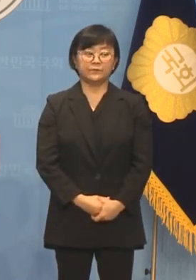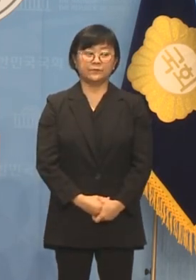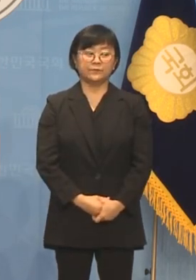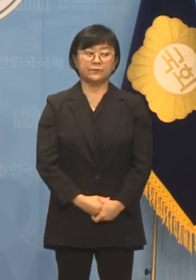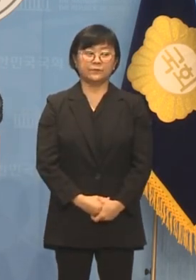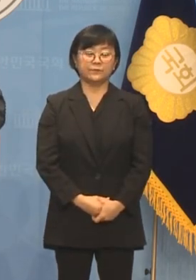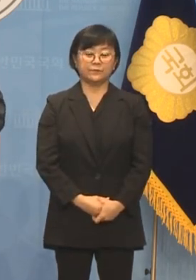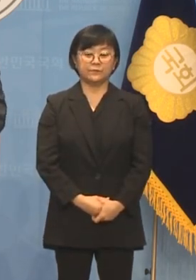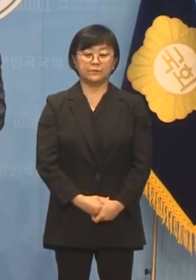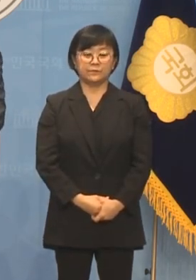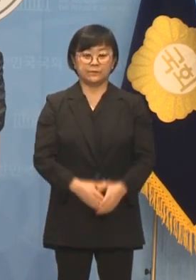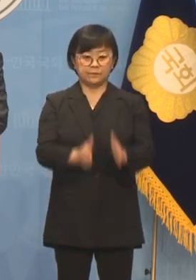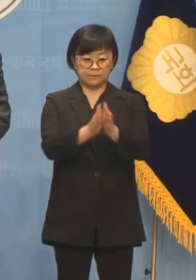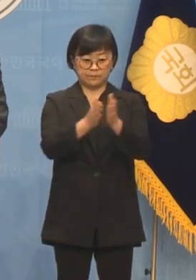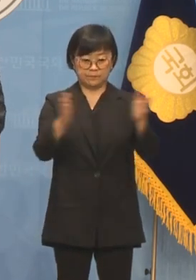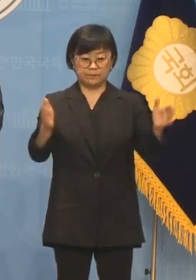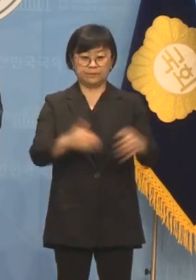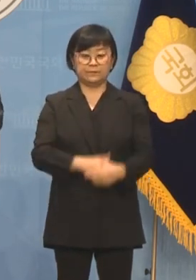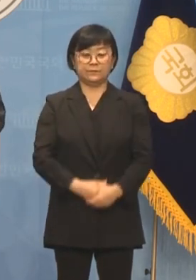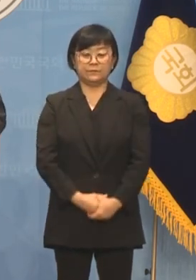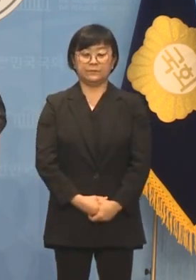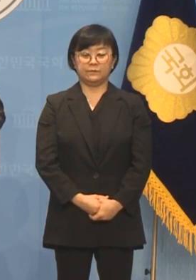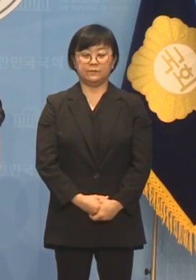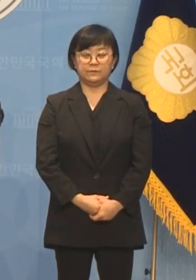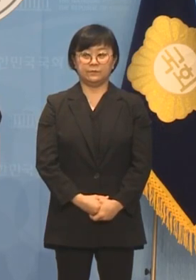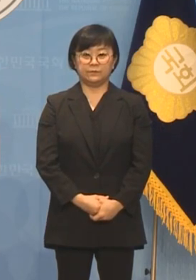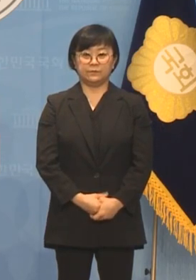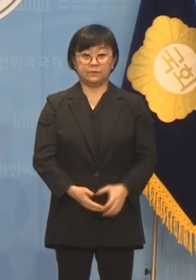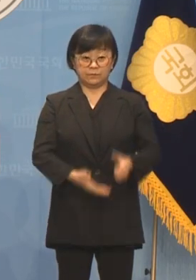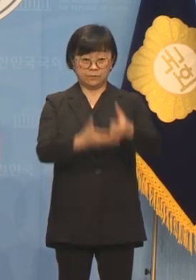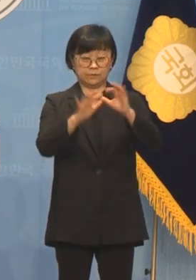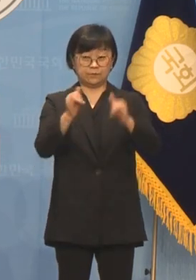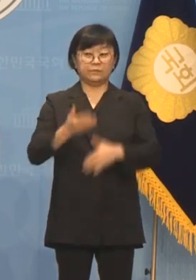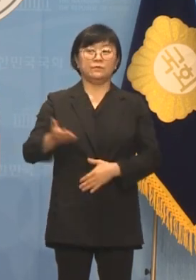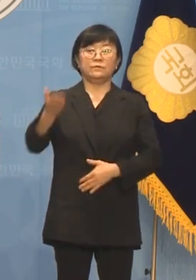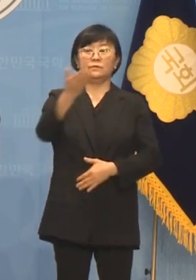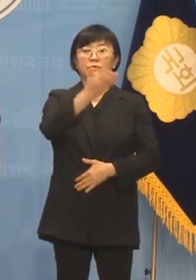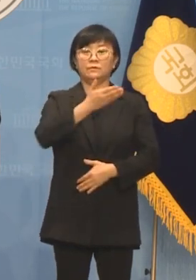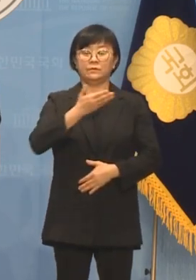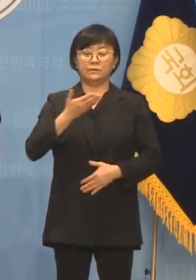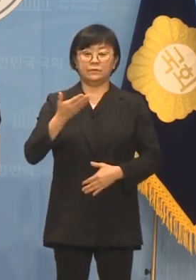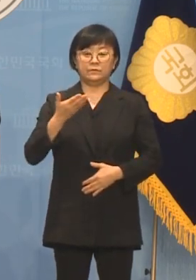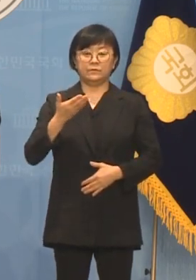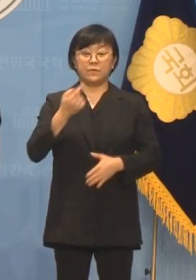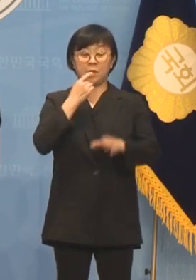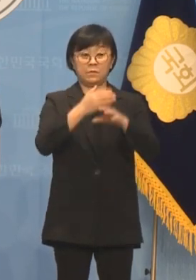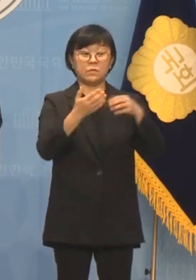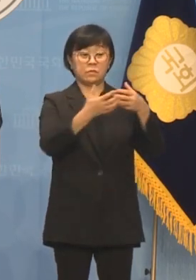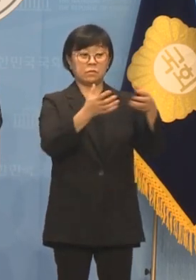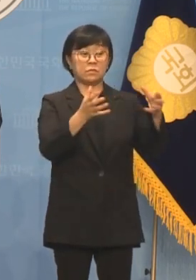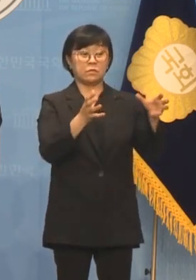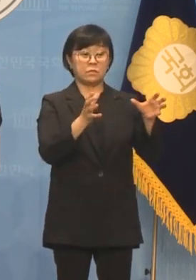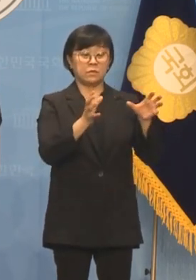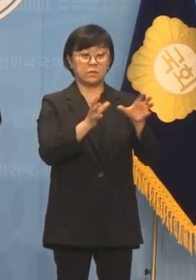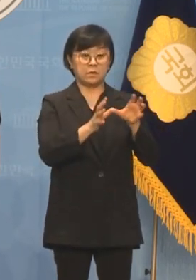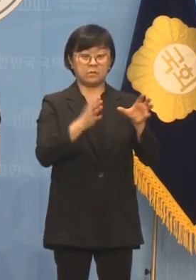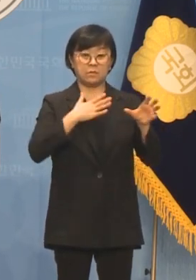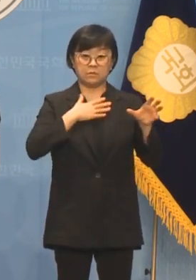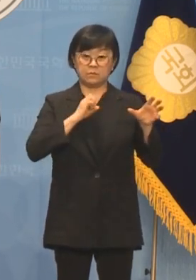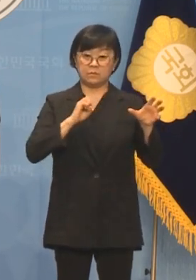부탁드리겠습니다 시작하겠습니다 존경하는 국민 여러분 민주당이 유행렬